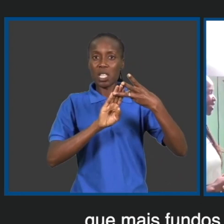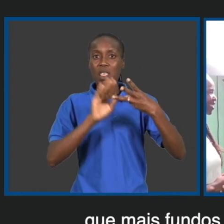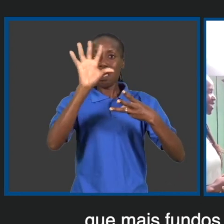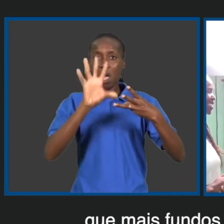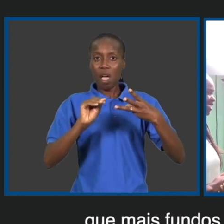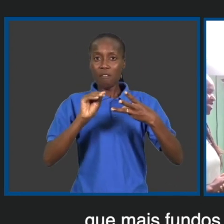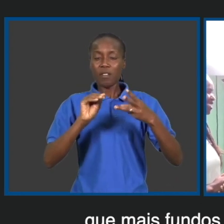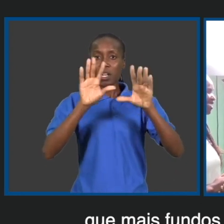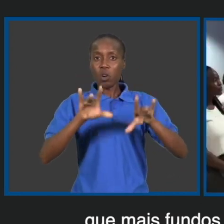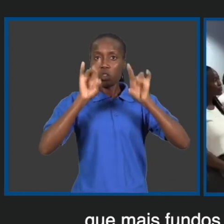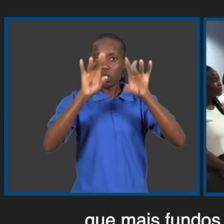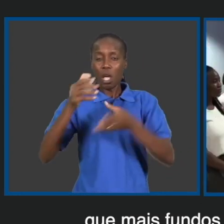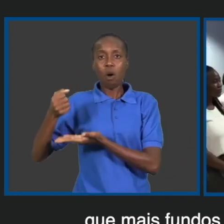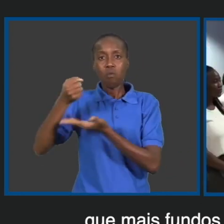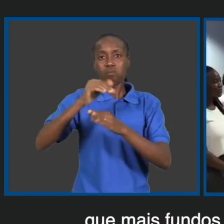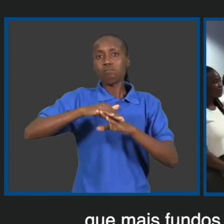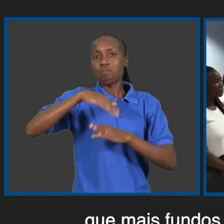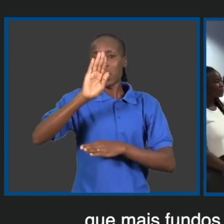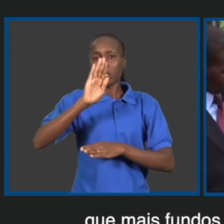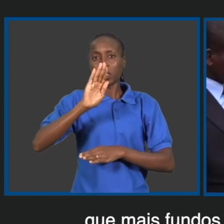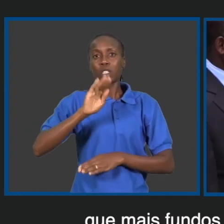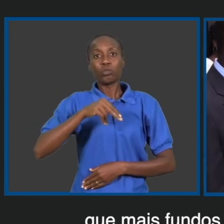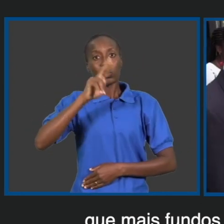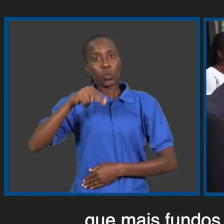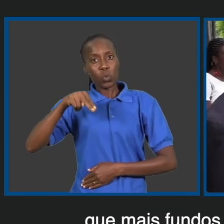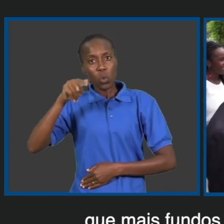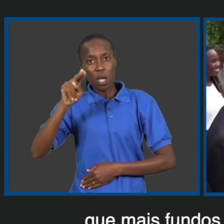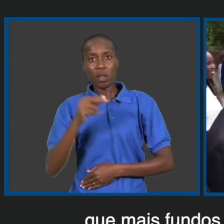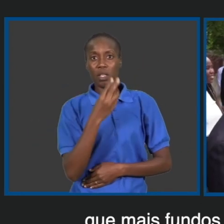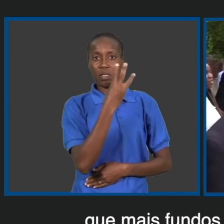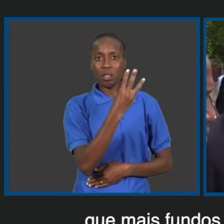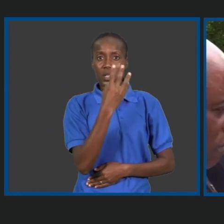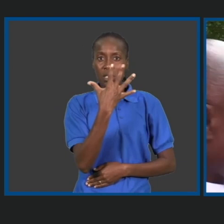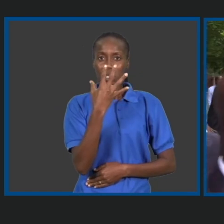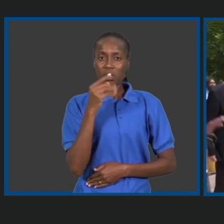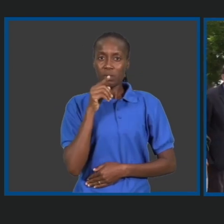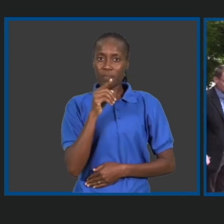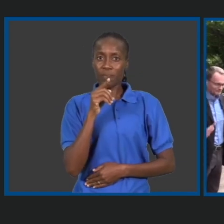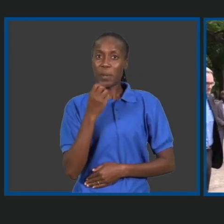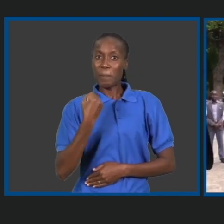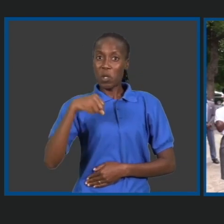que mais fundos recebeu do país nórdico, com cerca de 35 milhões de euros.